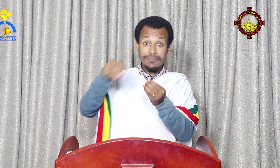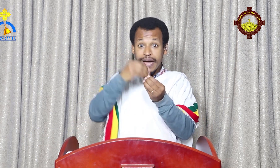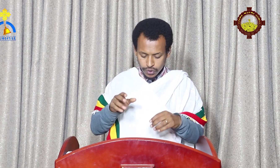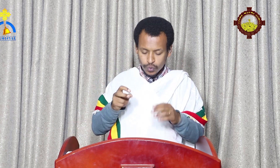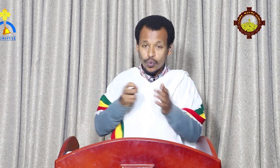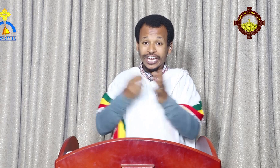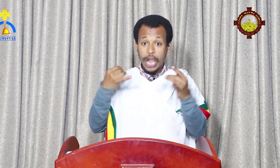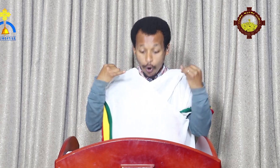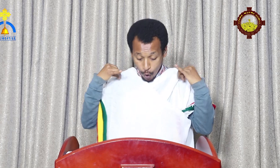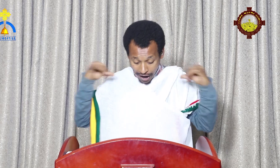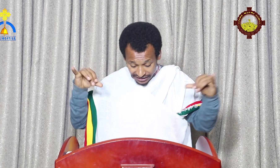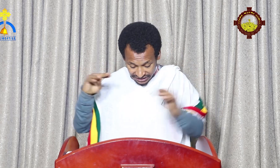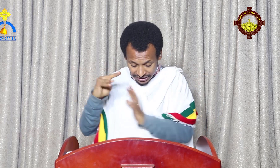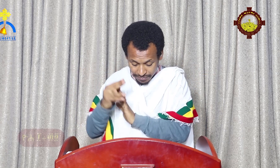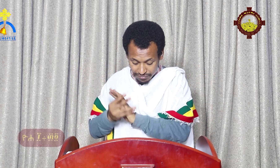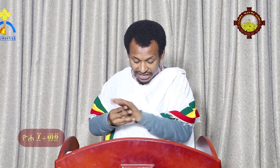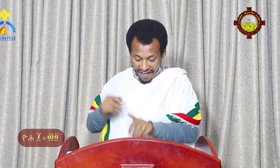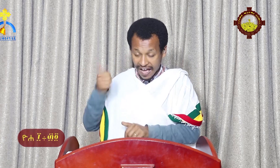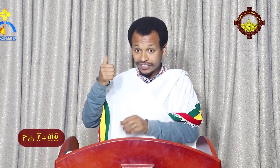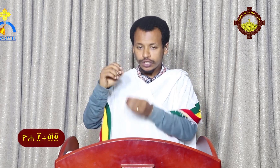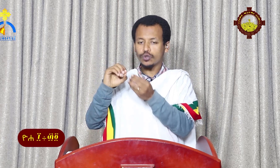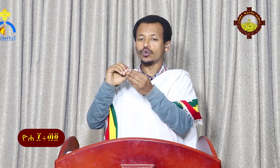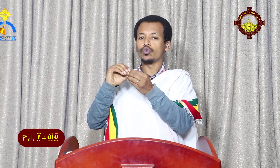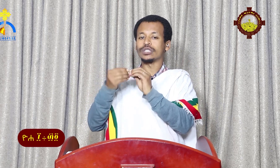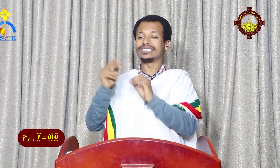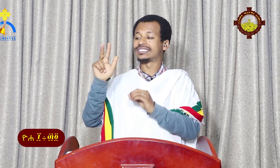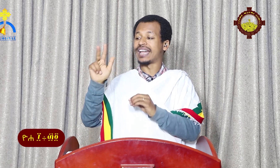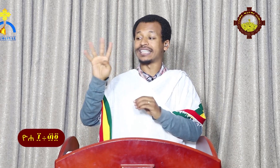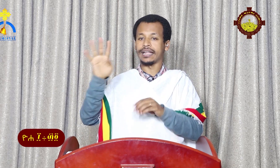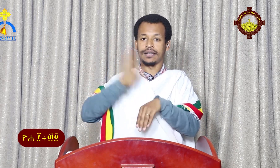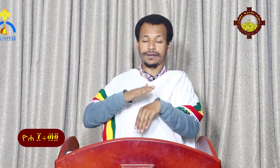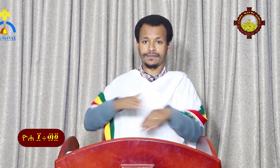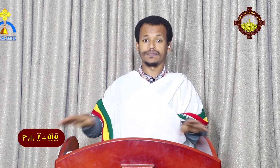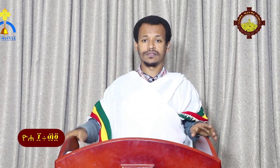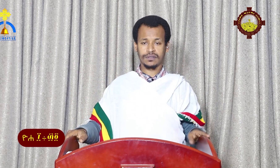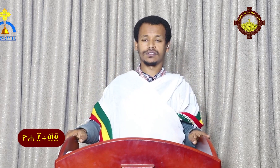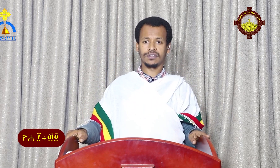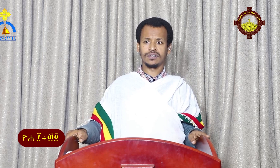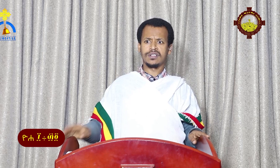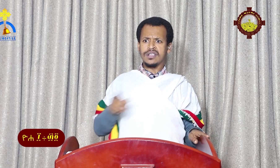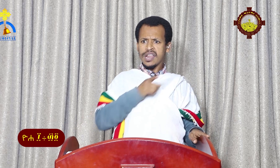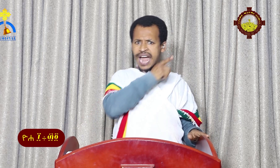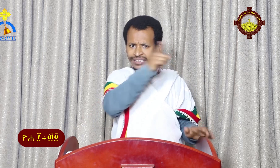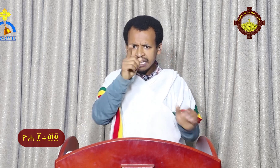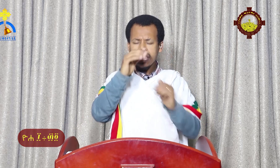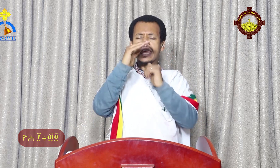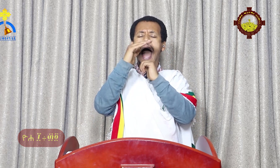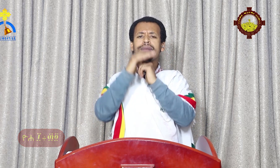በተጨማሪ ወንጌላዊ ዮሐንስ ምዕራፍ 10 ቁጥር 34 ላይ እናንተ